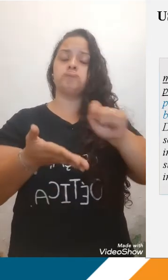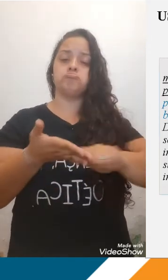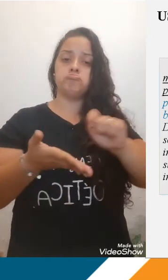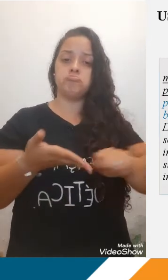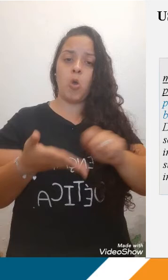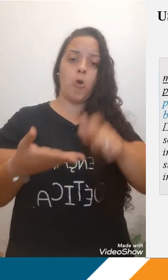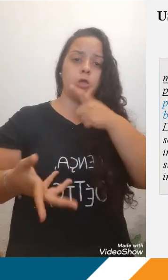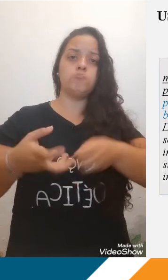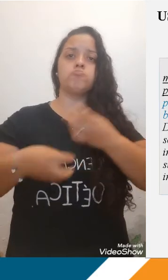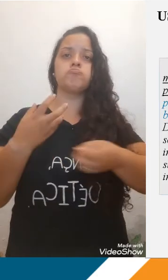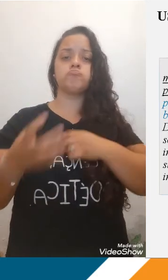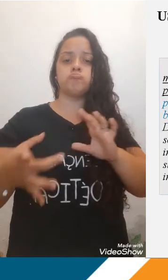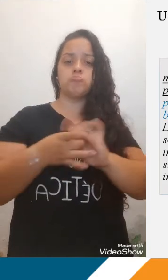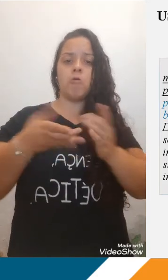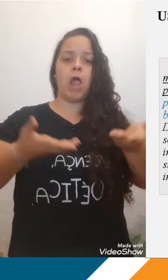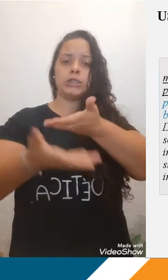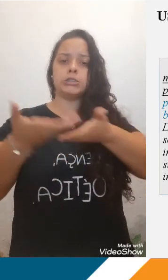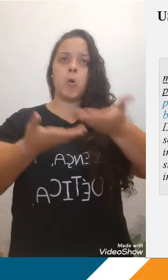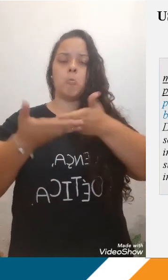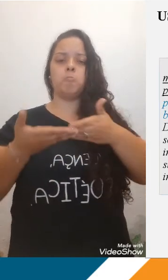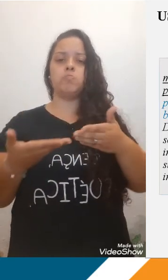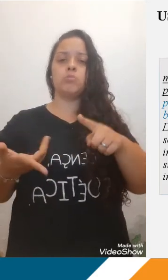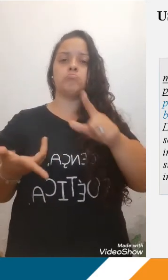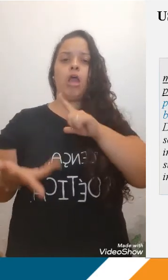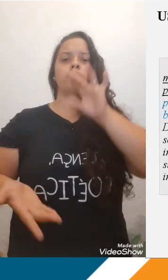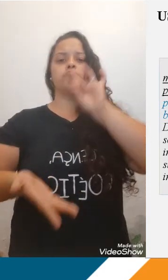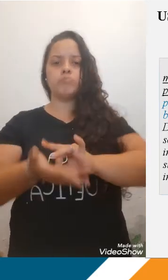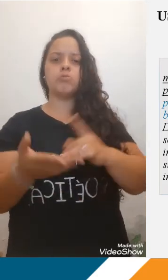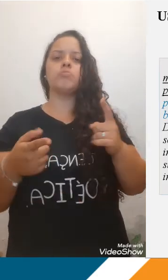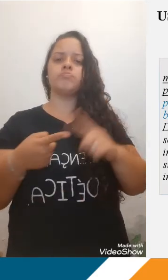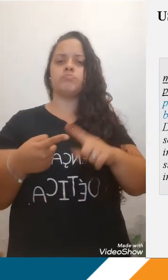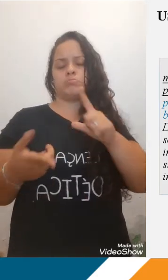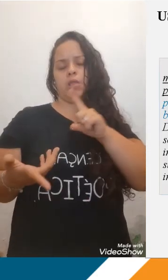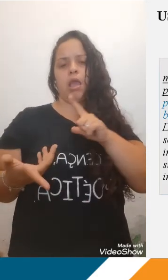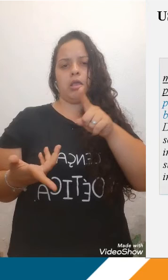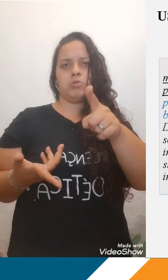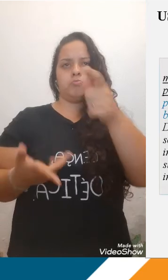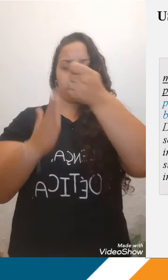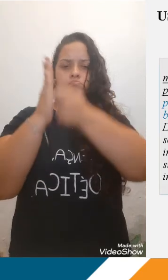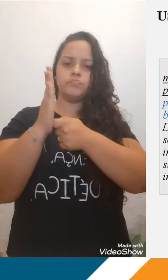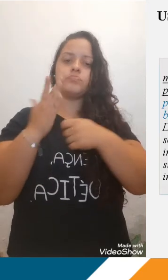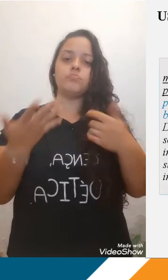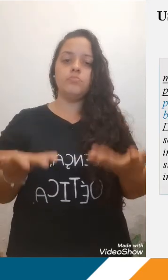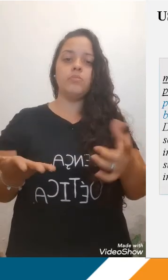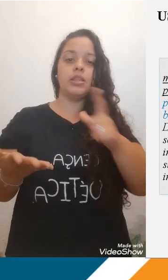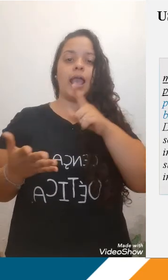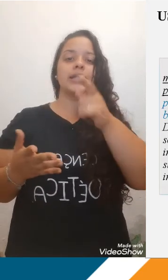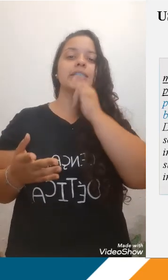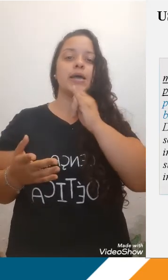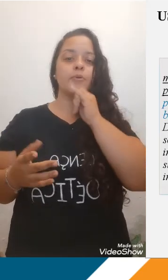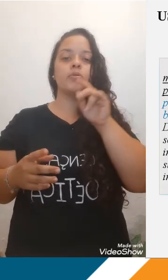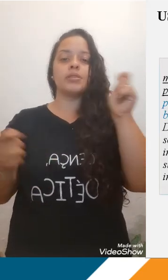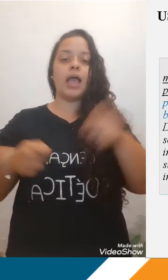frasal e consegue estabelecer uma lógica, uma coerência com ele, ok? Através desses exemplos, vocês